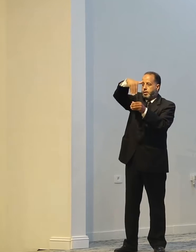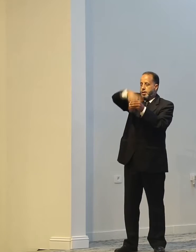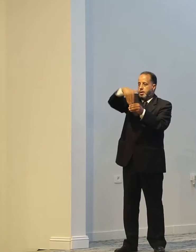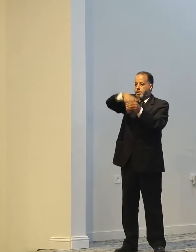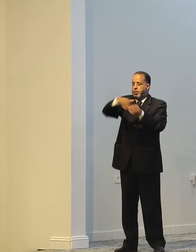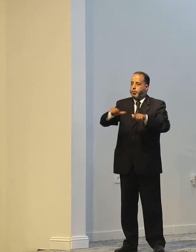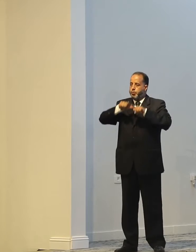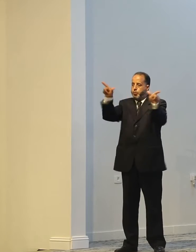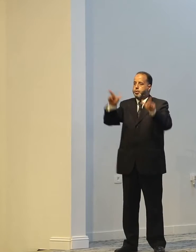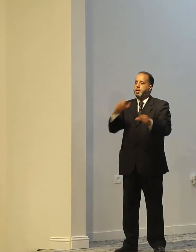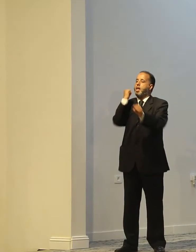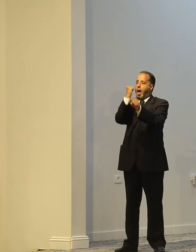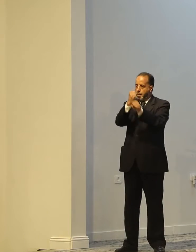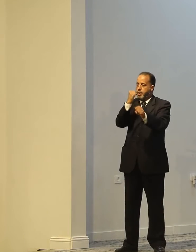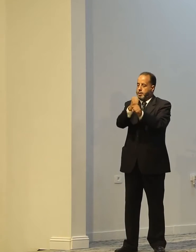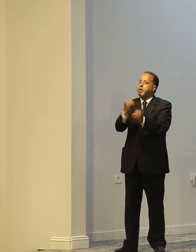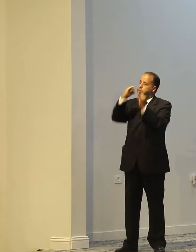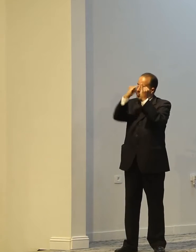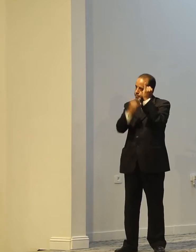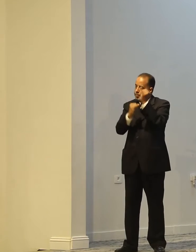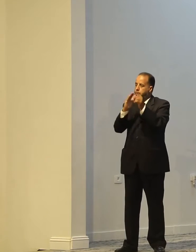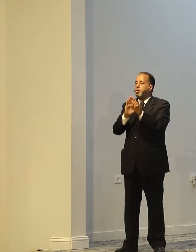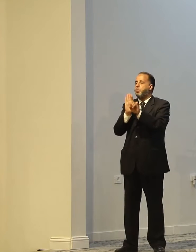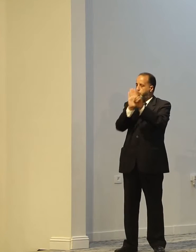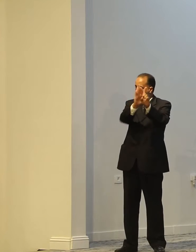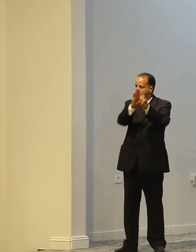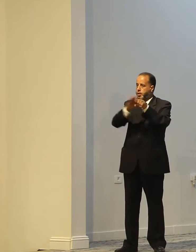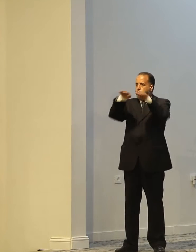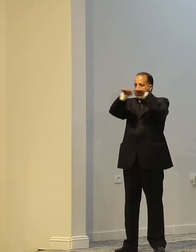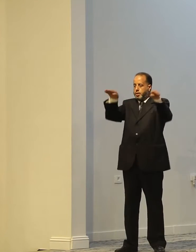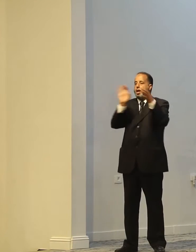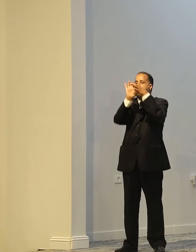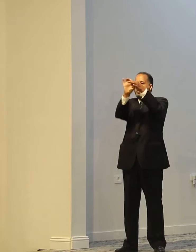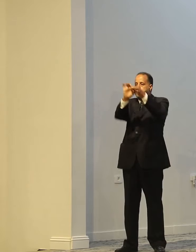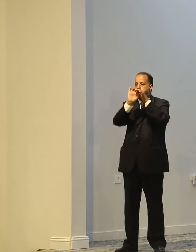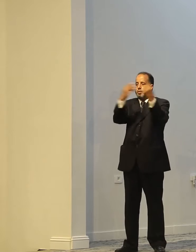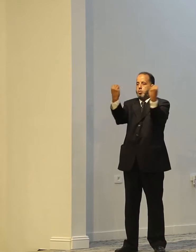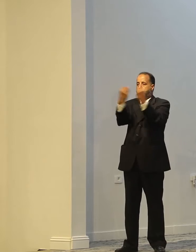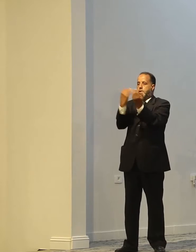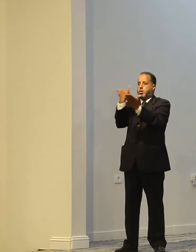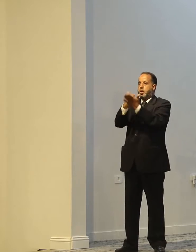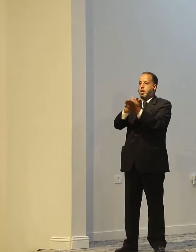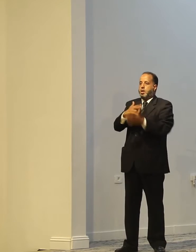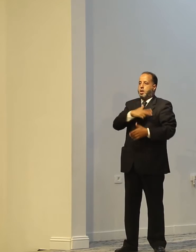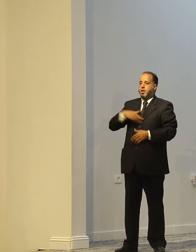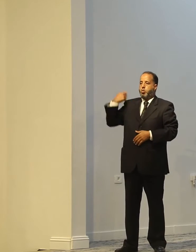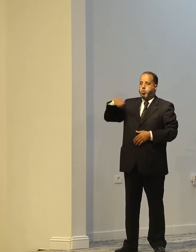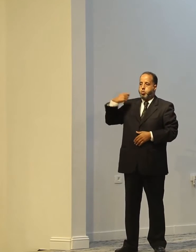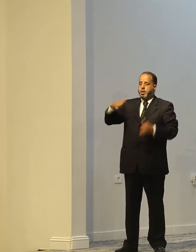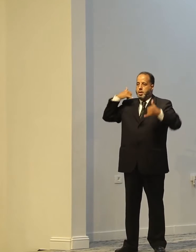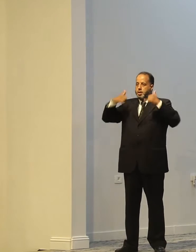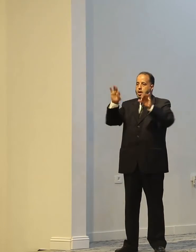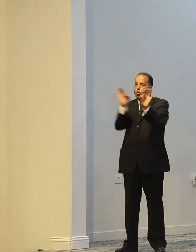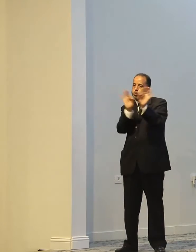هذا الصدد نعمل حاليا على الرفع من مستويات التواصل مع السيد وزير الدولة للاتصال